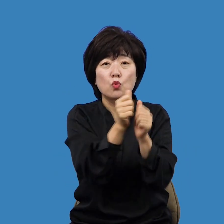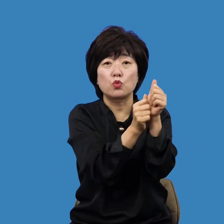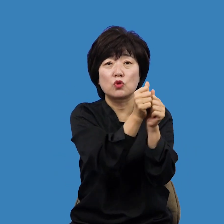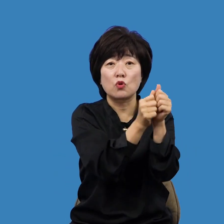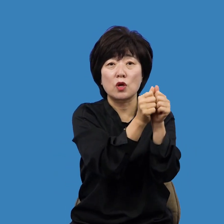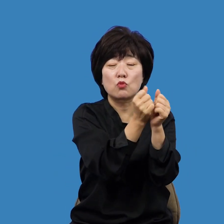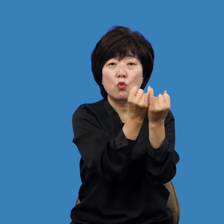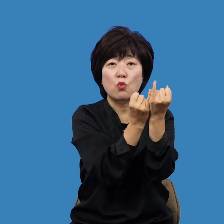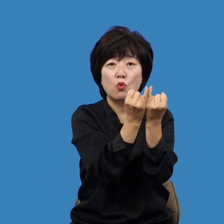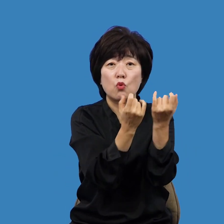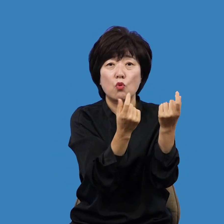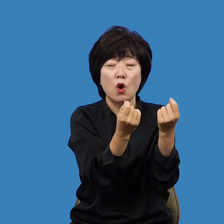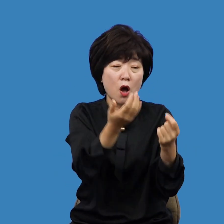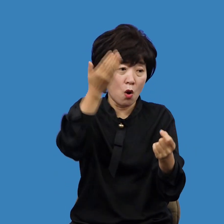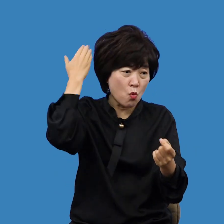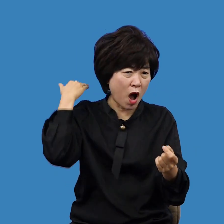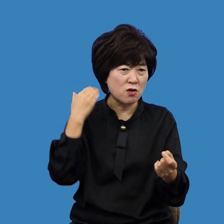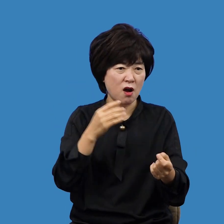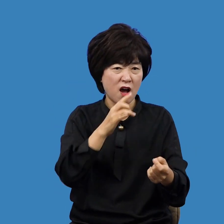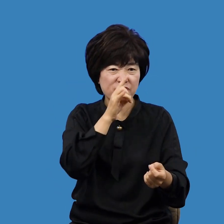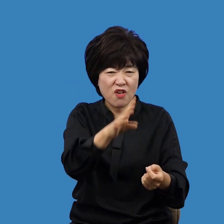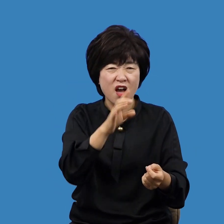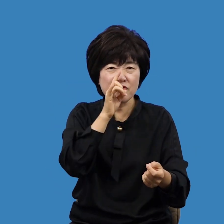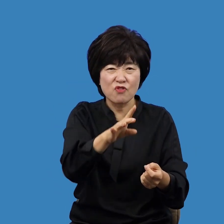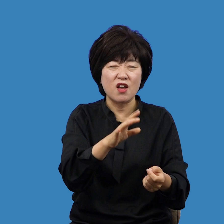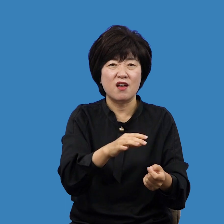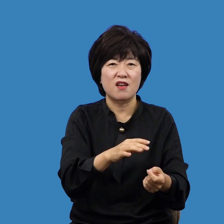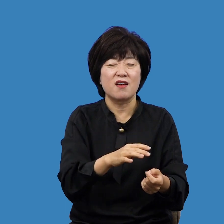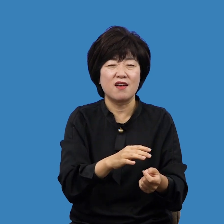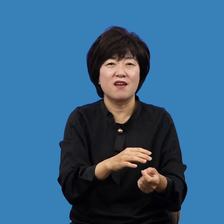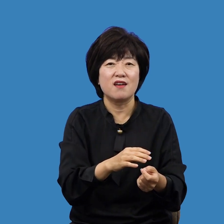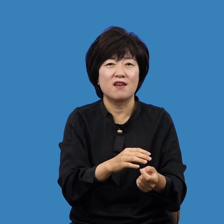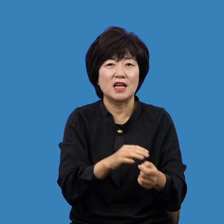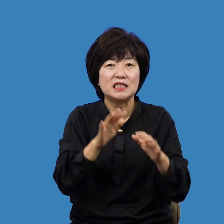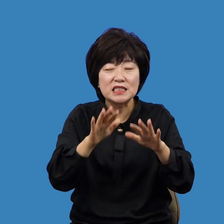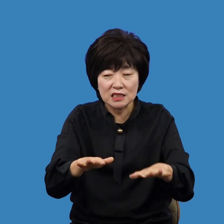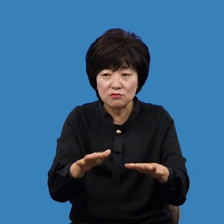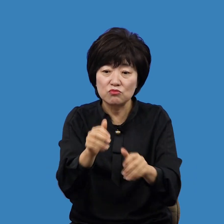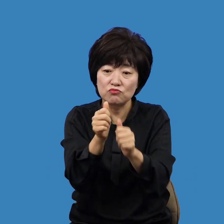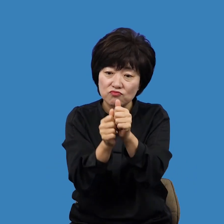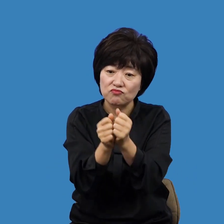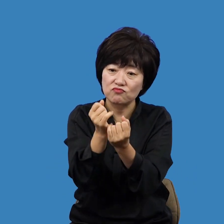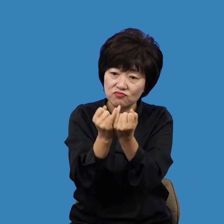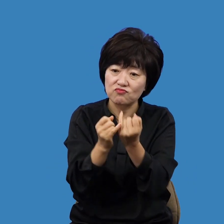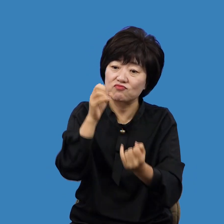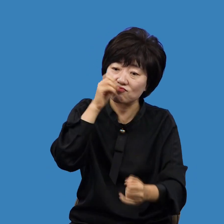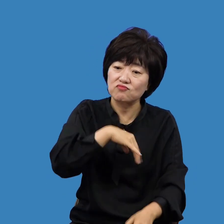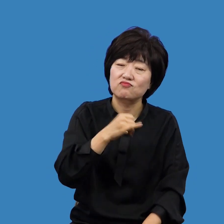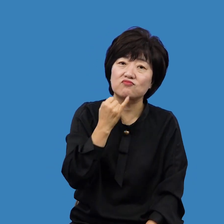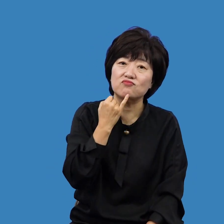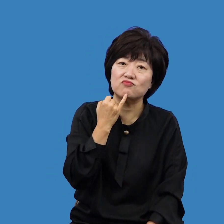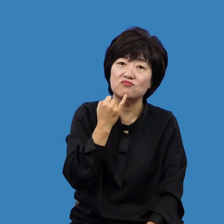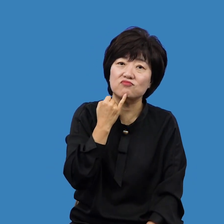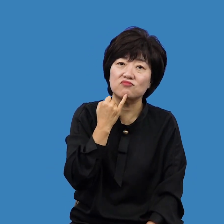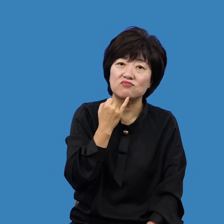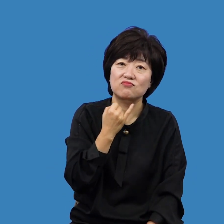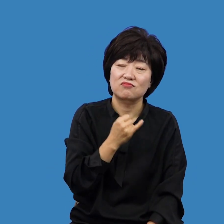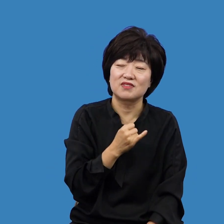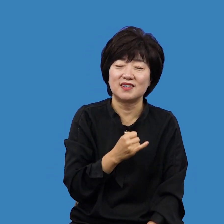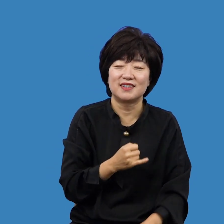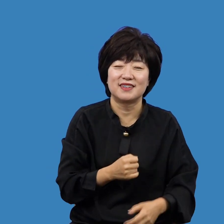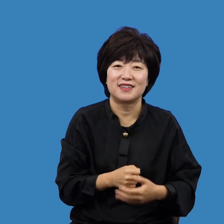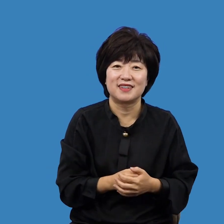동성애도 똑같지요. 과거에는 동성애 그러면 그거는 말도 안 돼 이랬는데 지금은 동성애를 말도 안 돼 그러면 그놈들이 말도 안 되는 거라